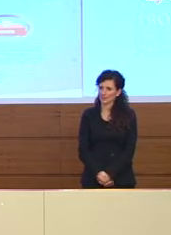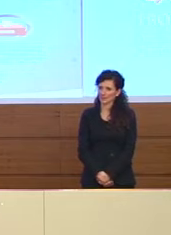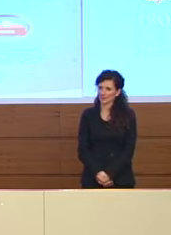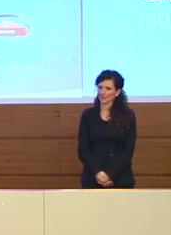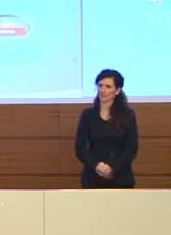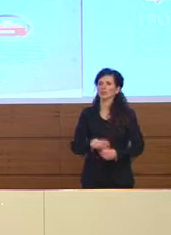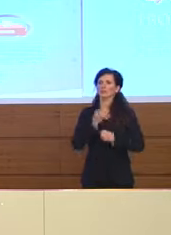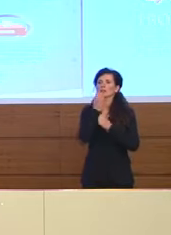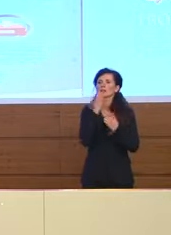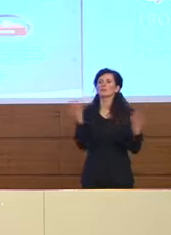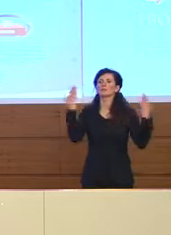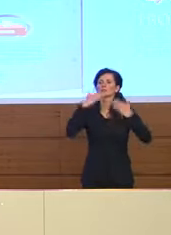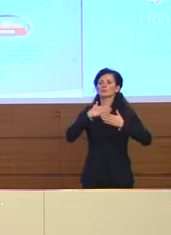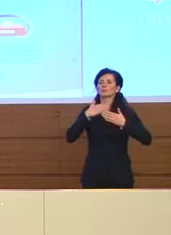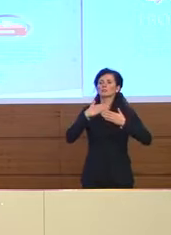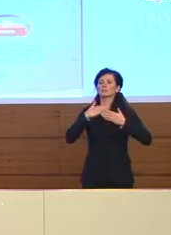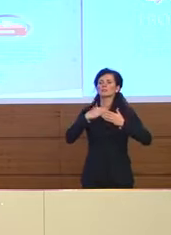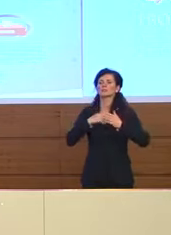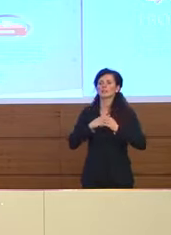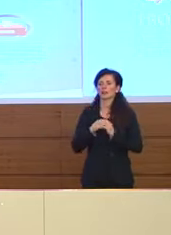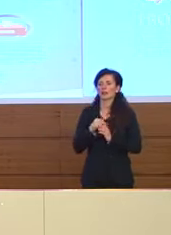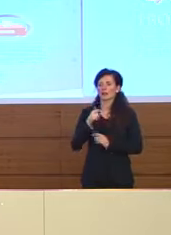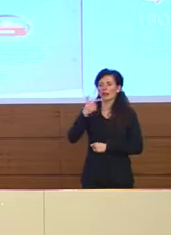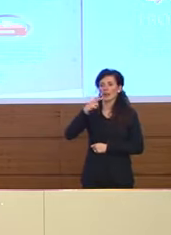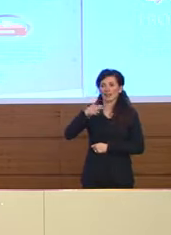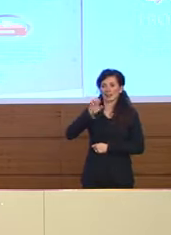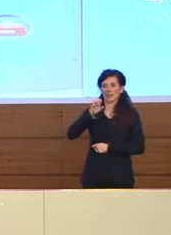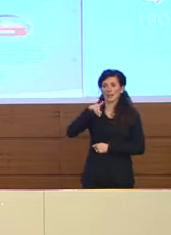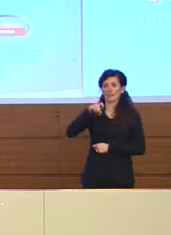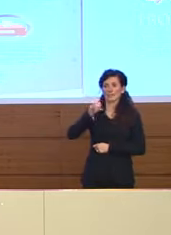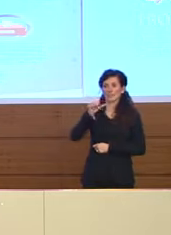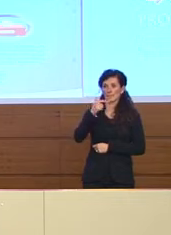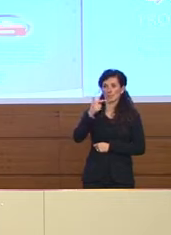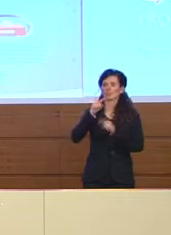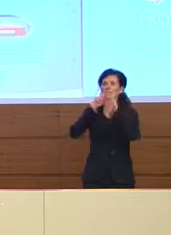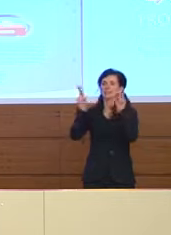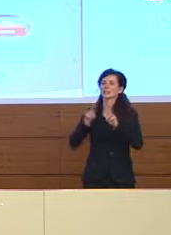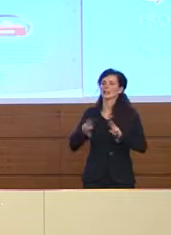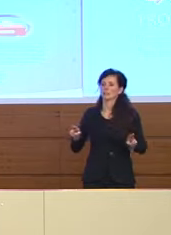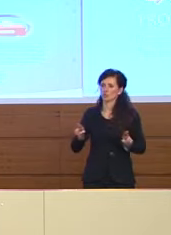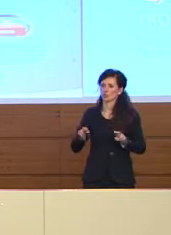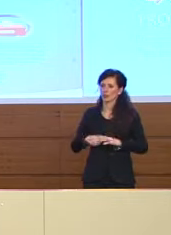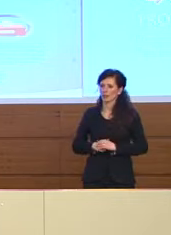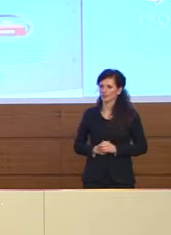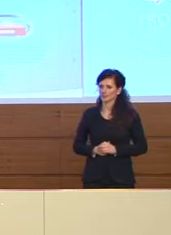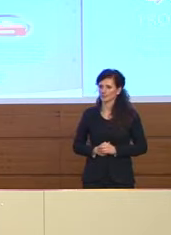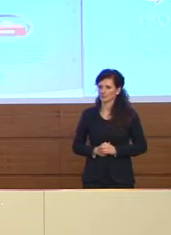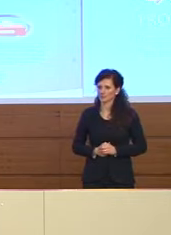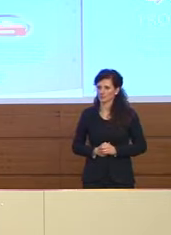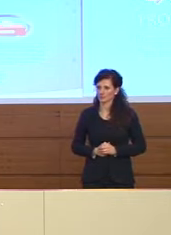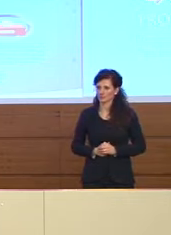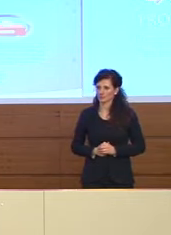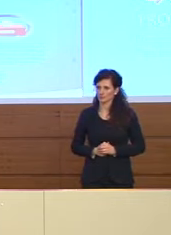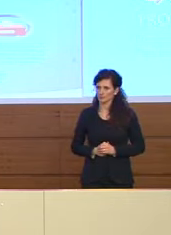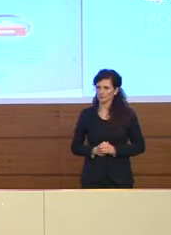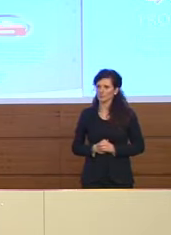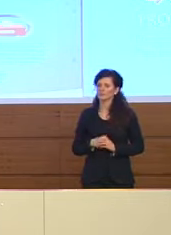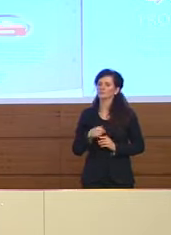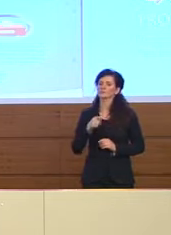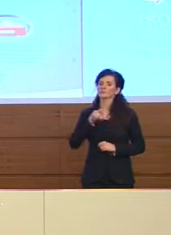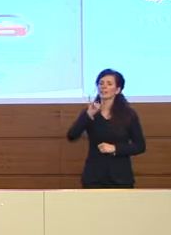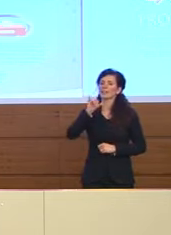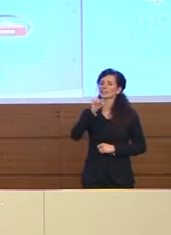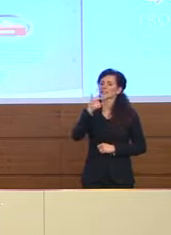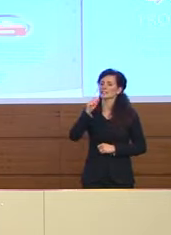buonasera veronica dibenedetto dei posti internazionale secondo i dati dell'istat tra